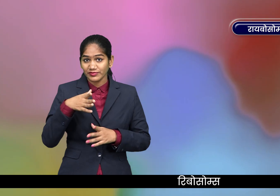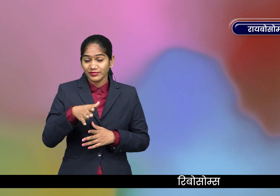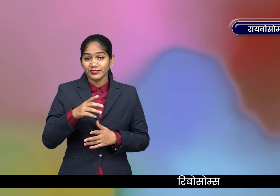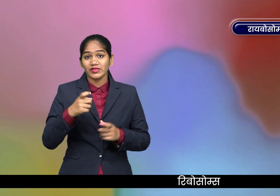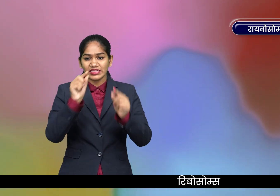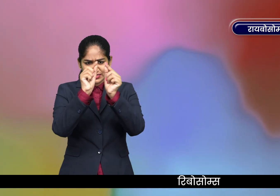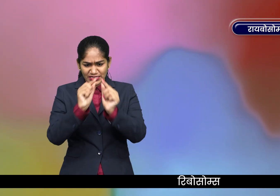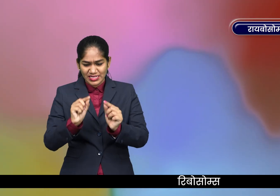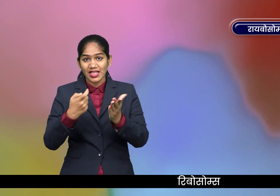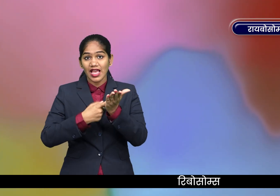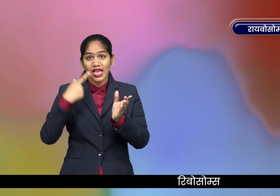रिबोझोम्स